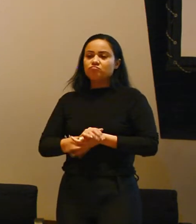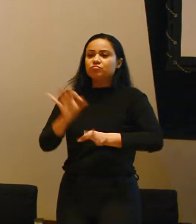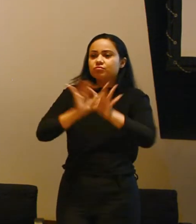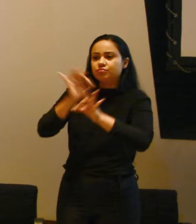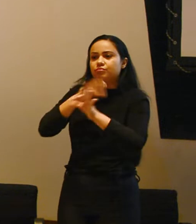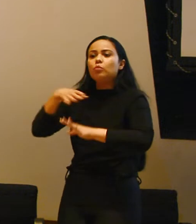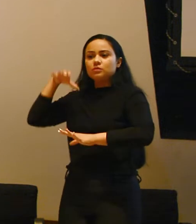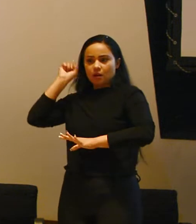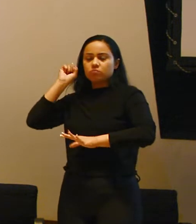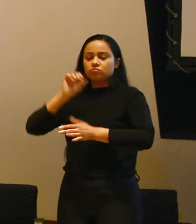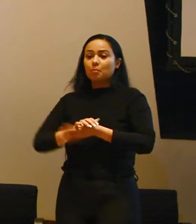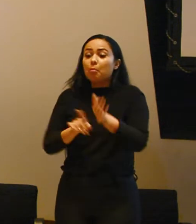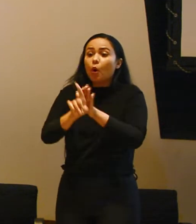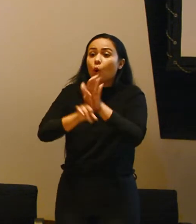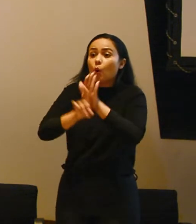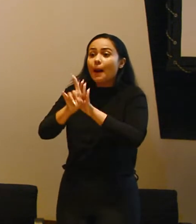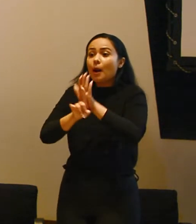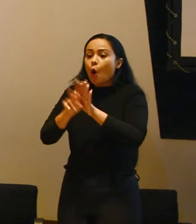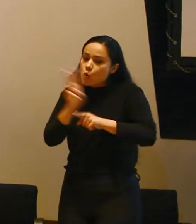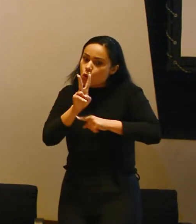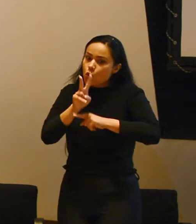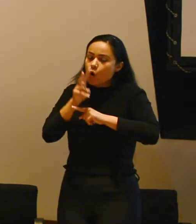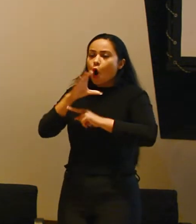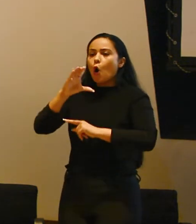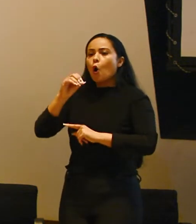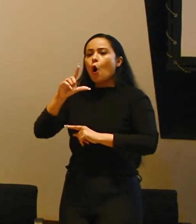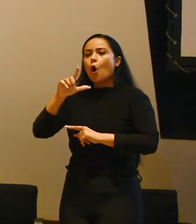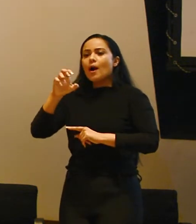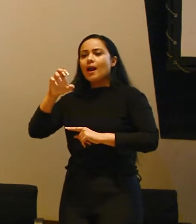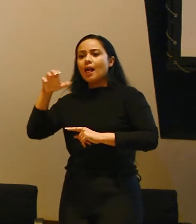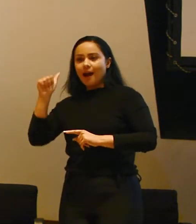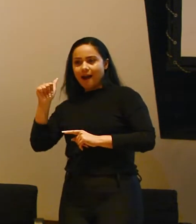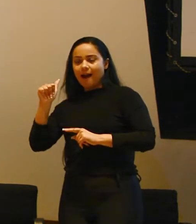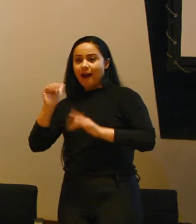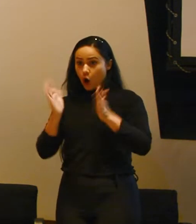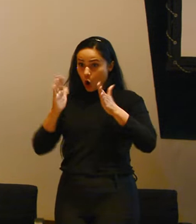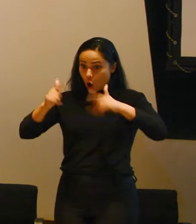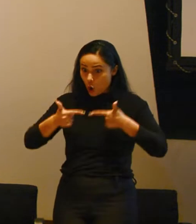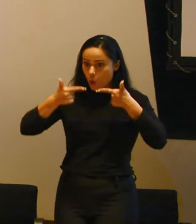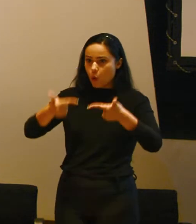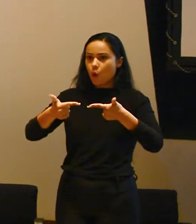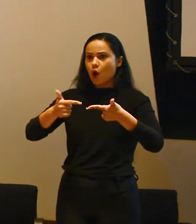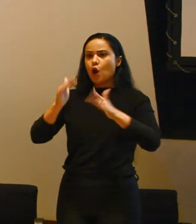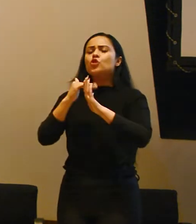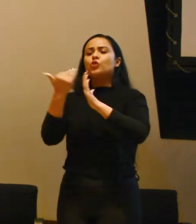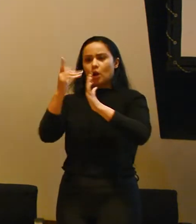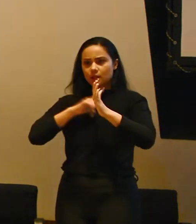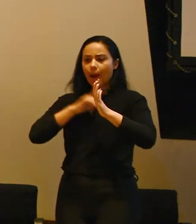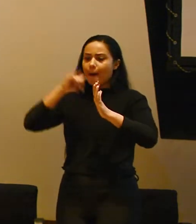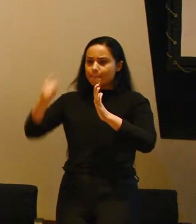reabilitar a audição, buscamos a preservação da cóclea, e agora a nossa luta é para que todos